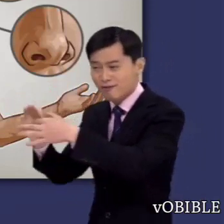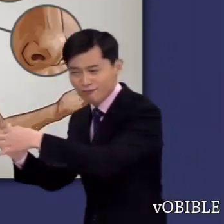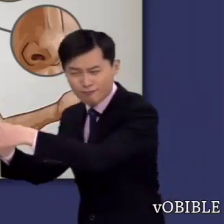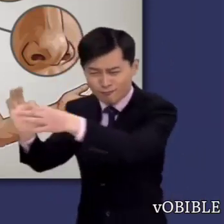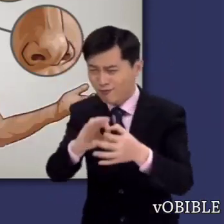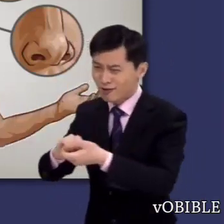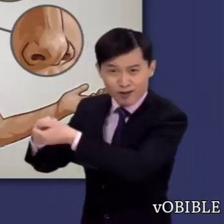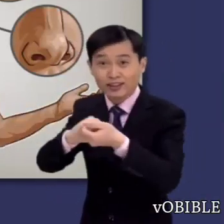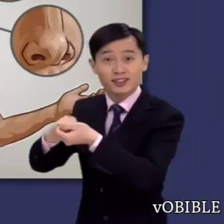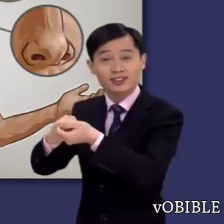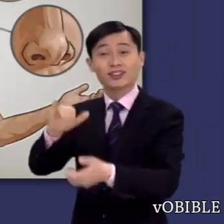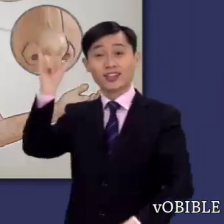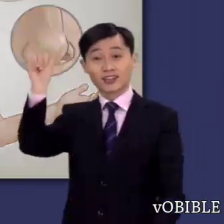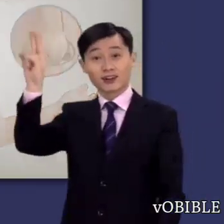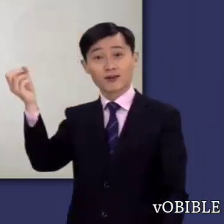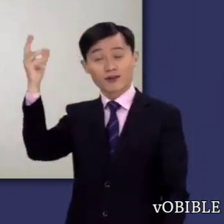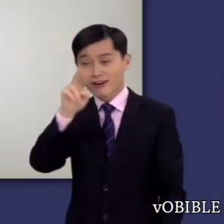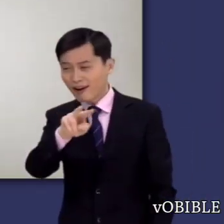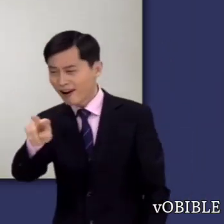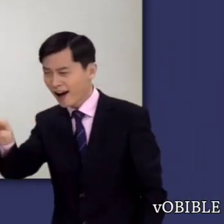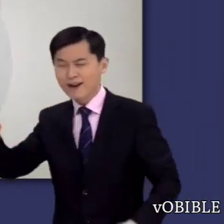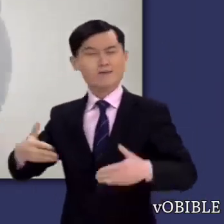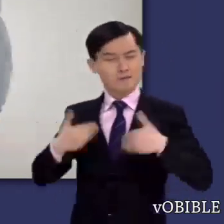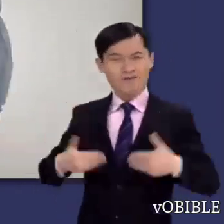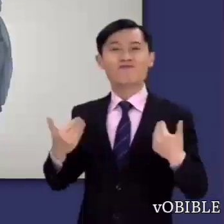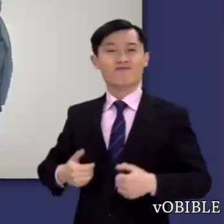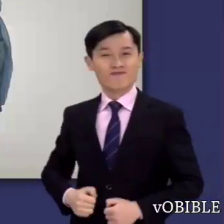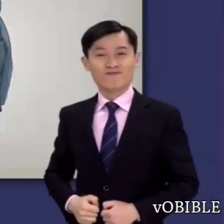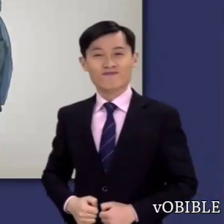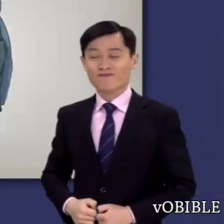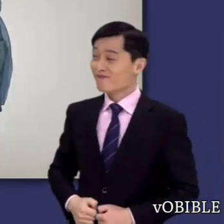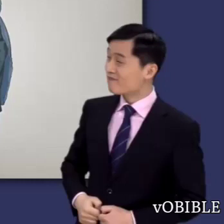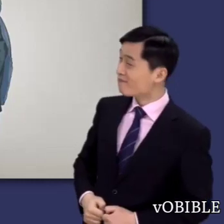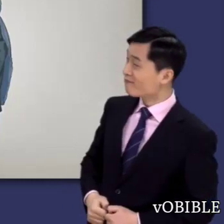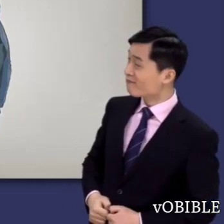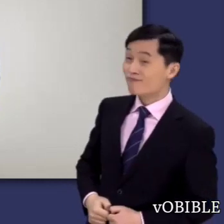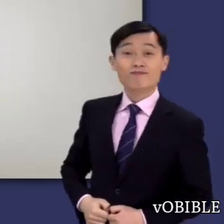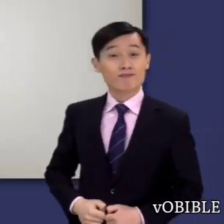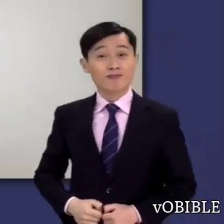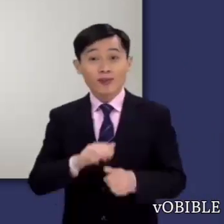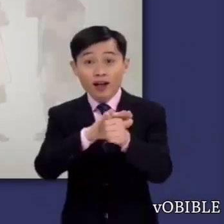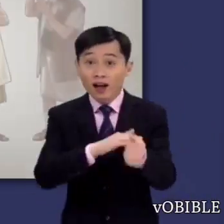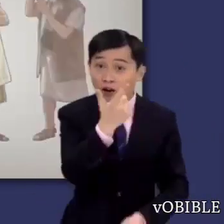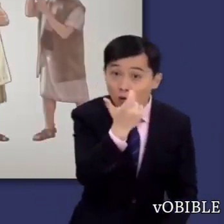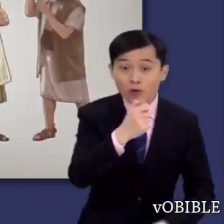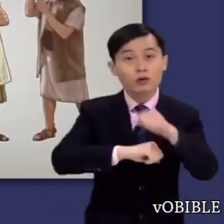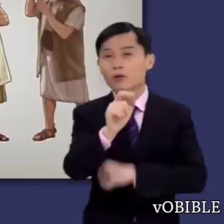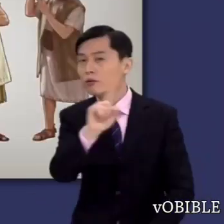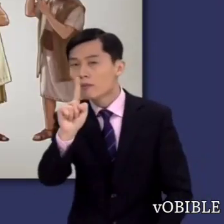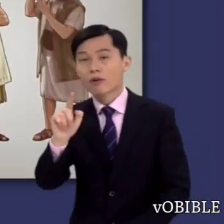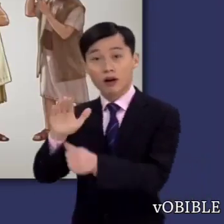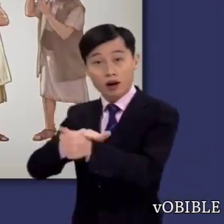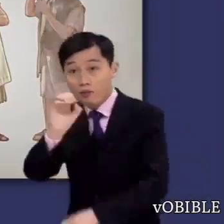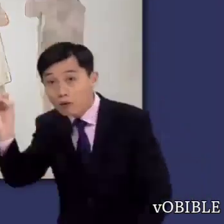作，一定感到很高兴。第十三章，保罗说明有爱心的人会做什么，